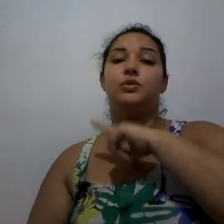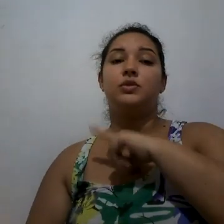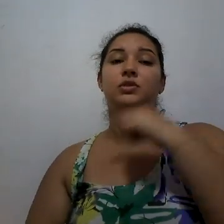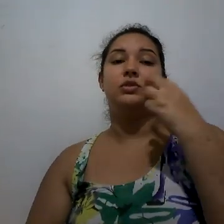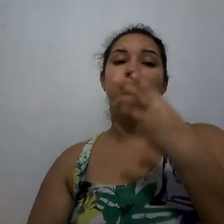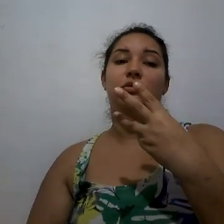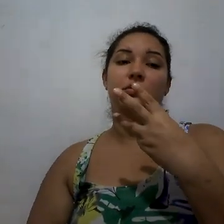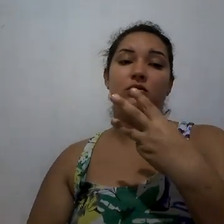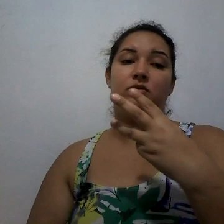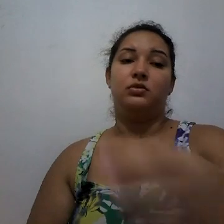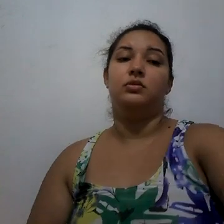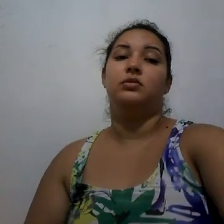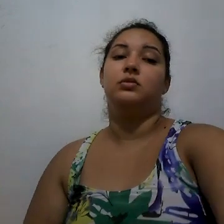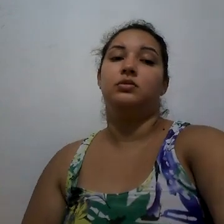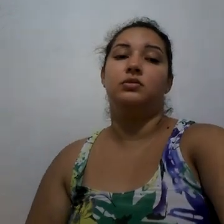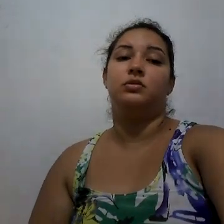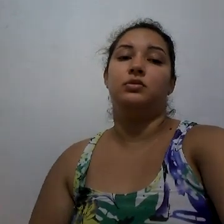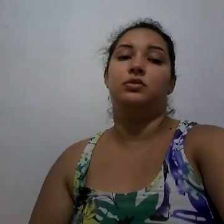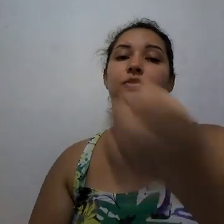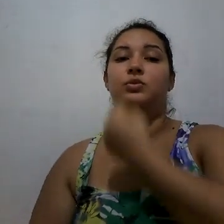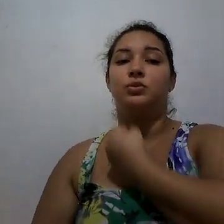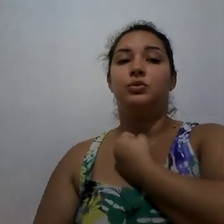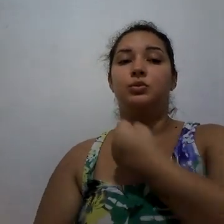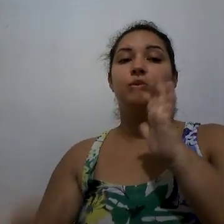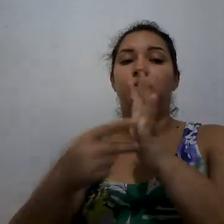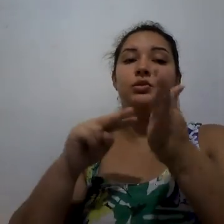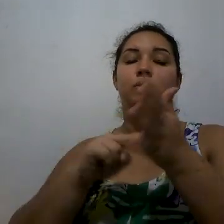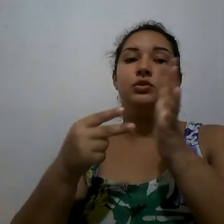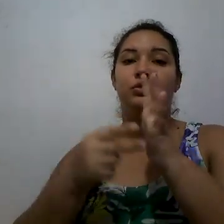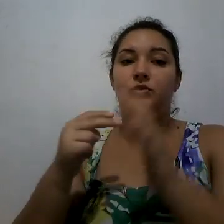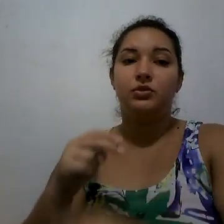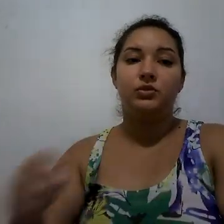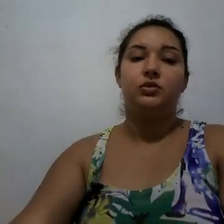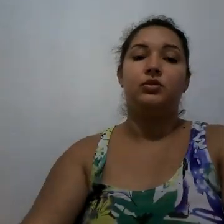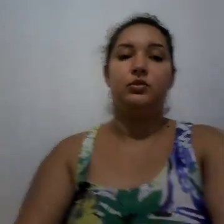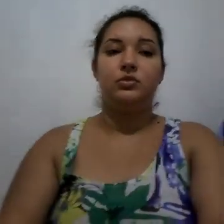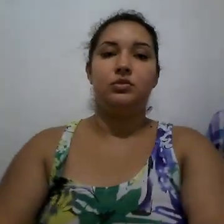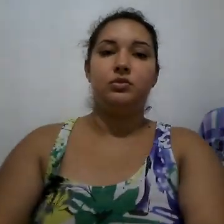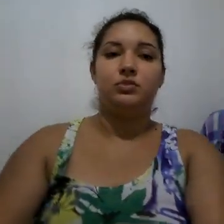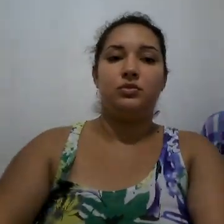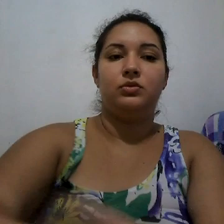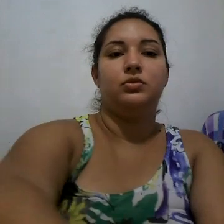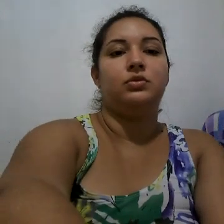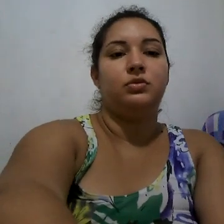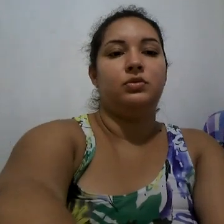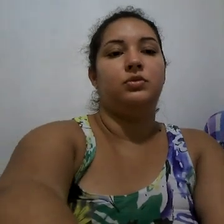3 algarismos significativos, né, que são algarismos que eu não posso omitir. Na anotação ele vai aparecer, eu só vou